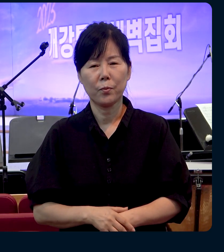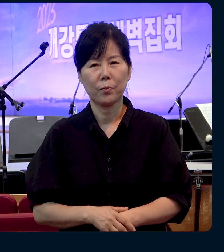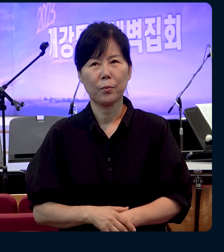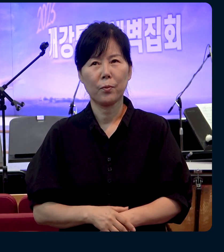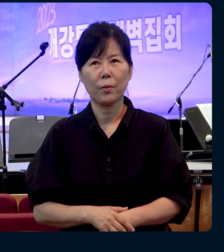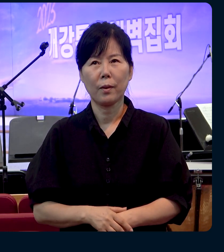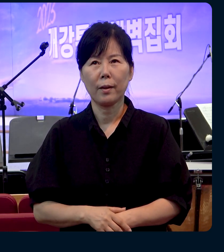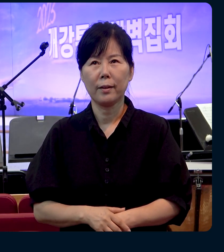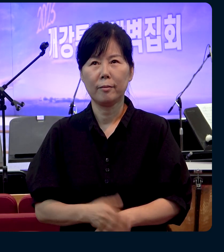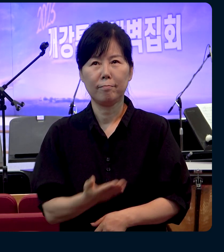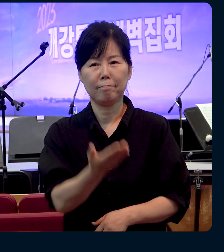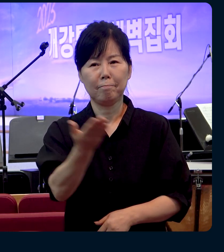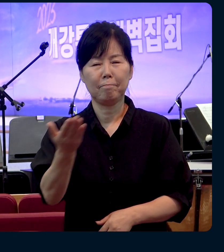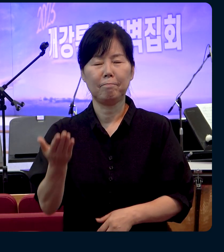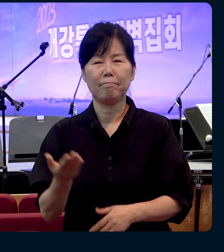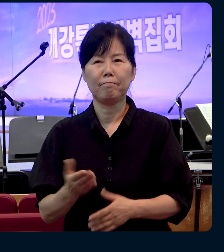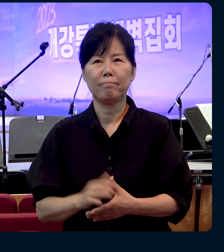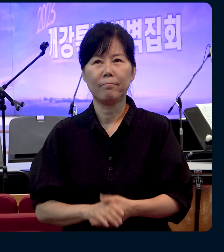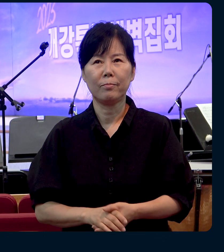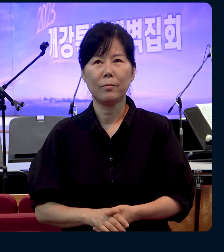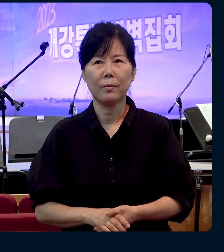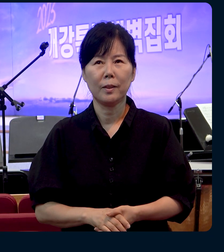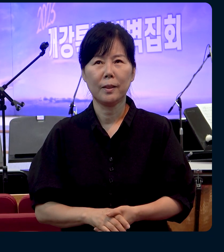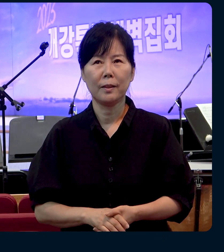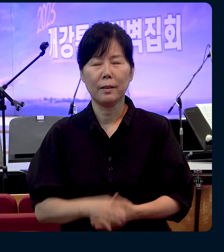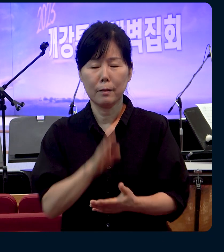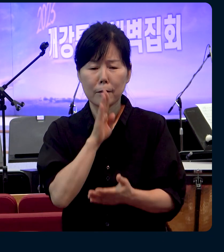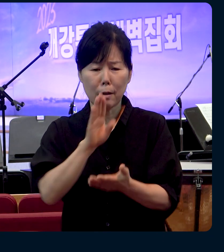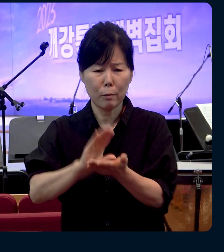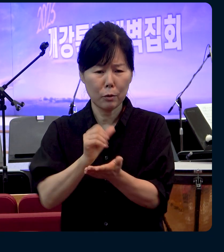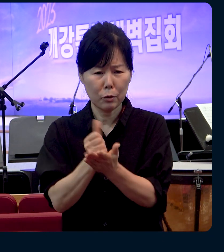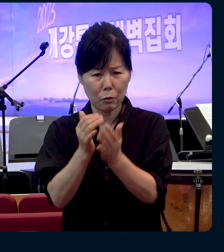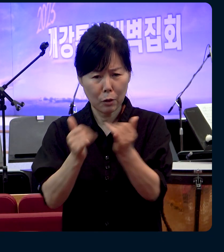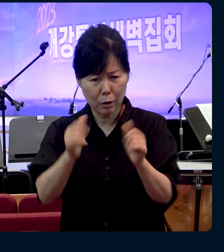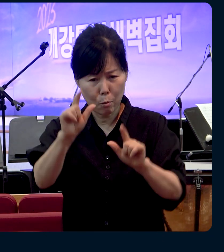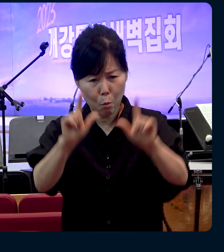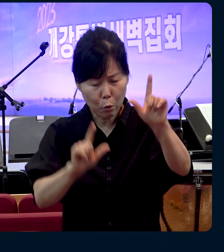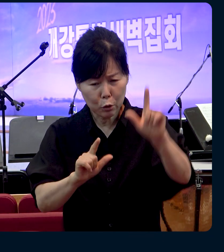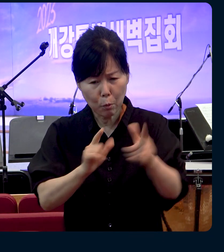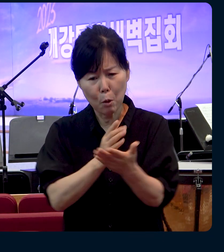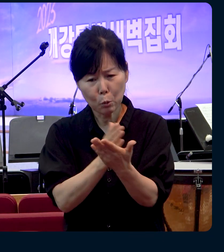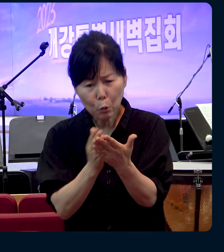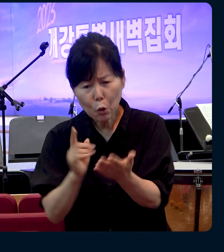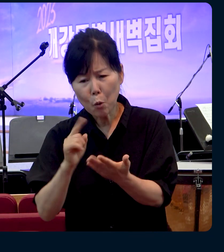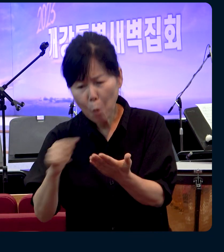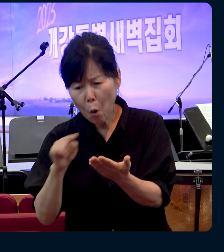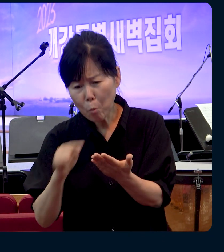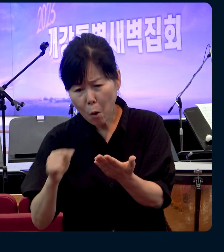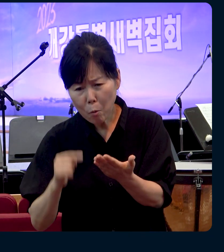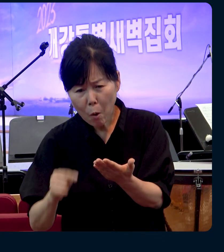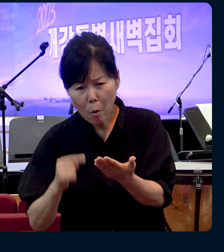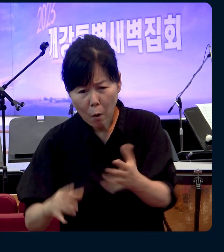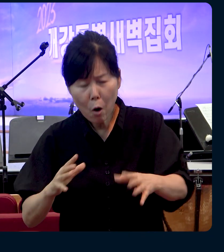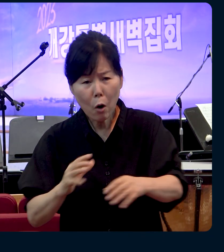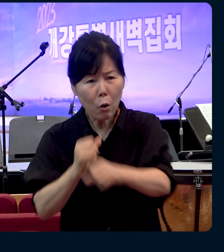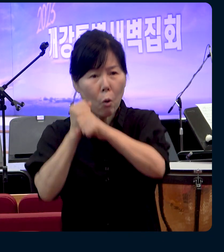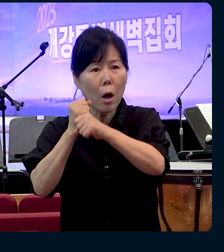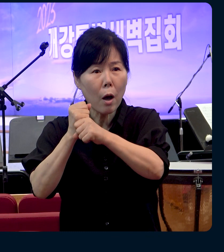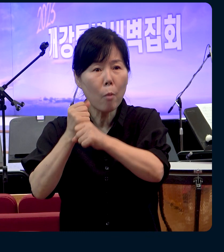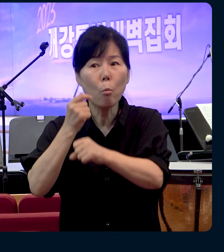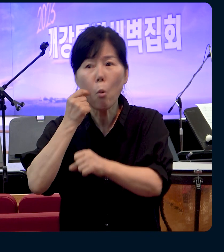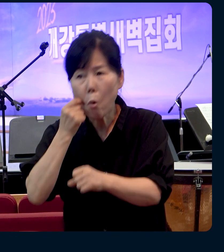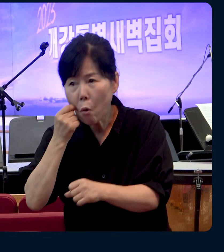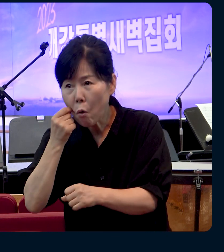왜냐면요, 여러분, 이렇게 참된 그리스도인의 모습은 이런 거야 라고 요약이 안 돼